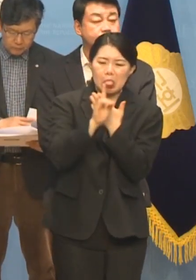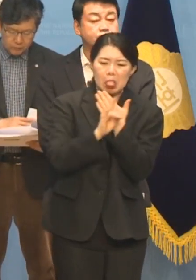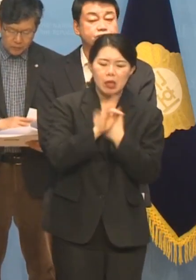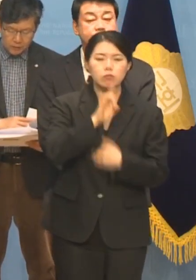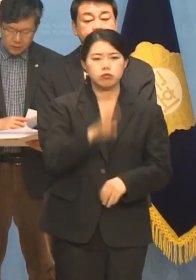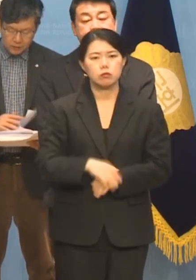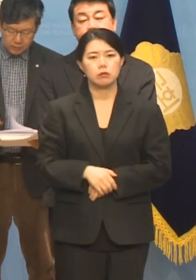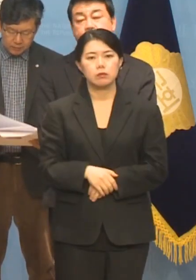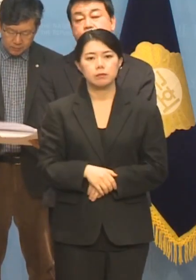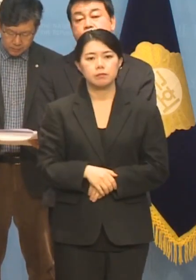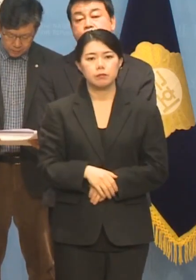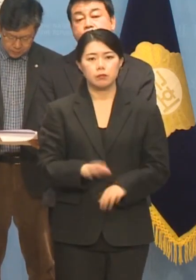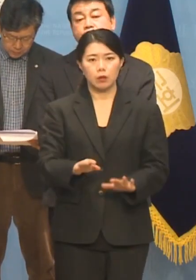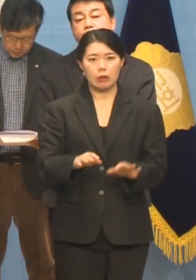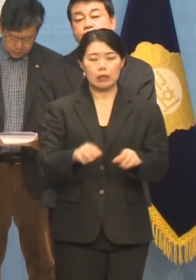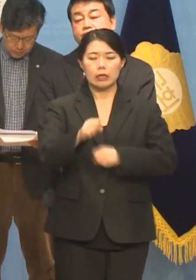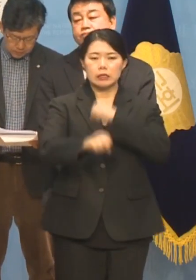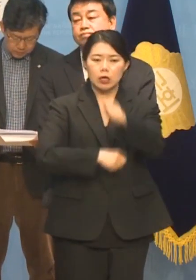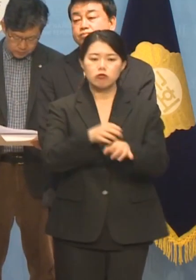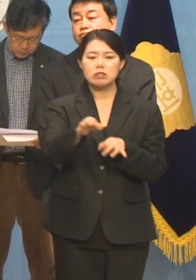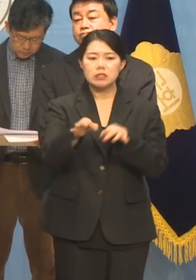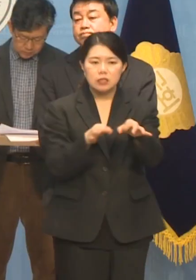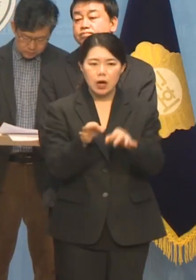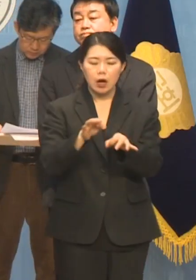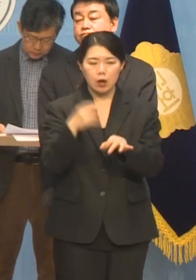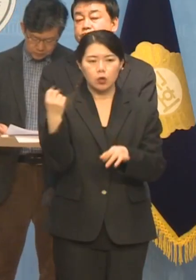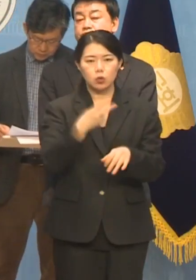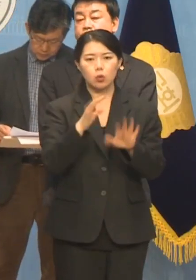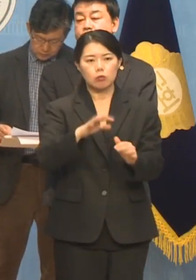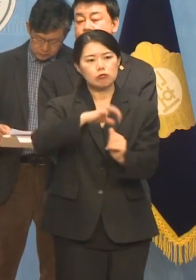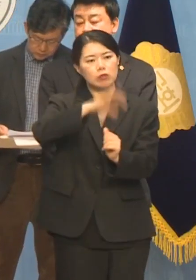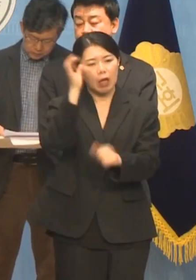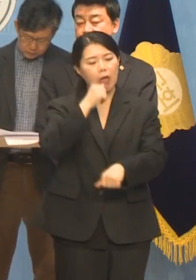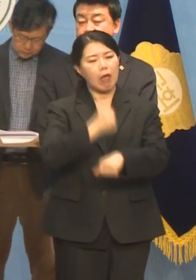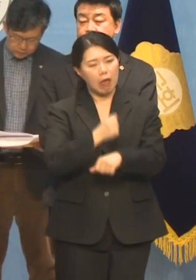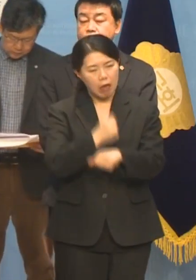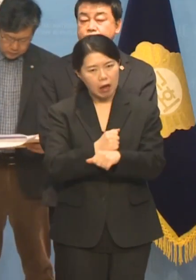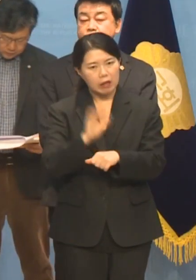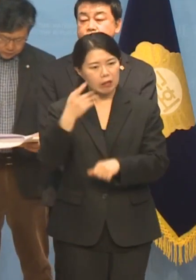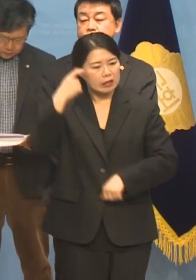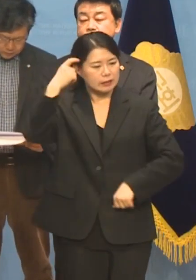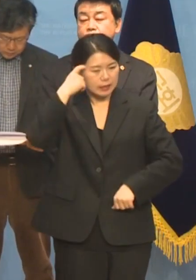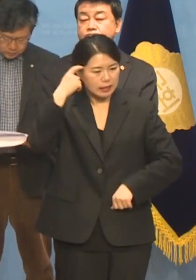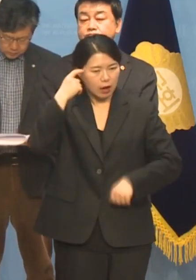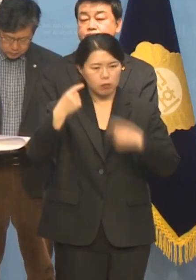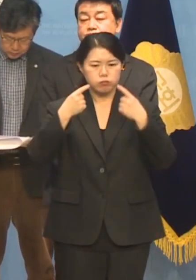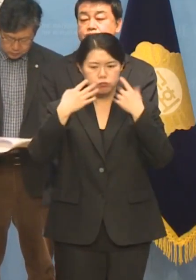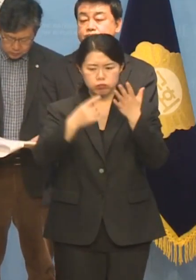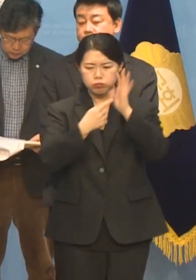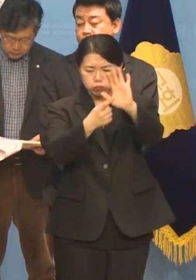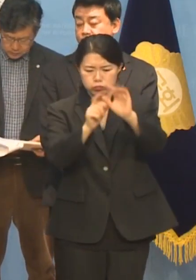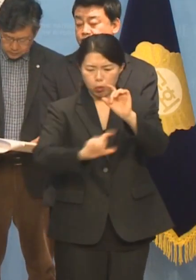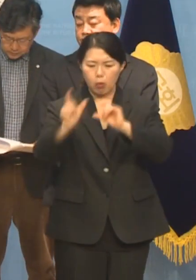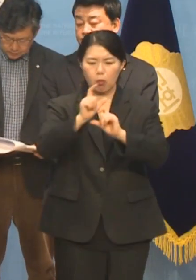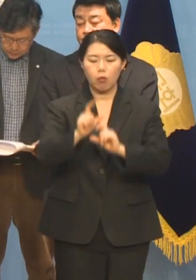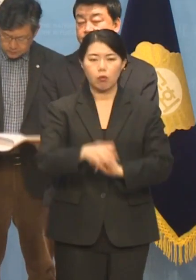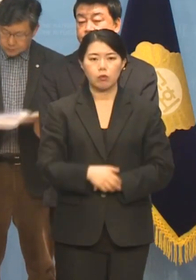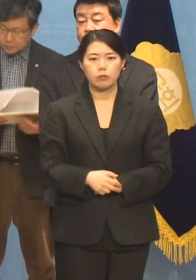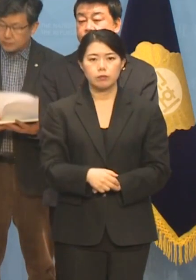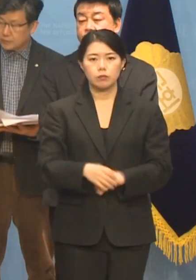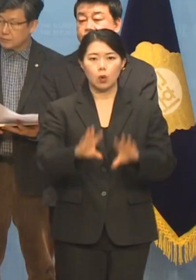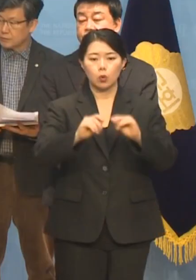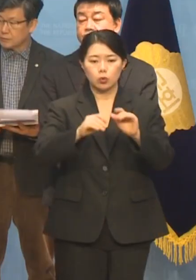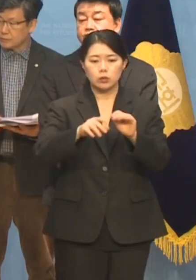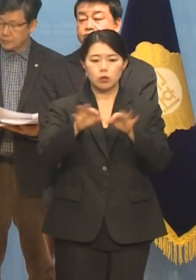차 있으며 자유시장 원리와 규제 혁파의 원칙을 고수할 것에 대한 의지를 강조하고 있습니다.